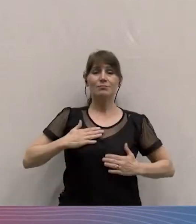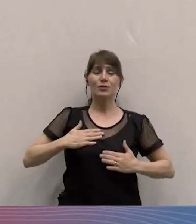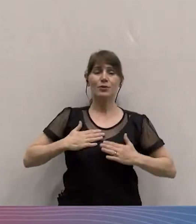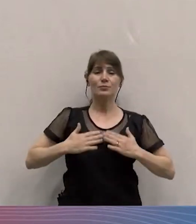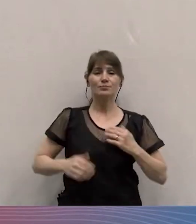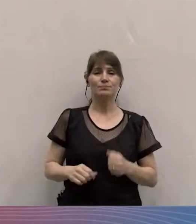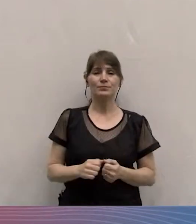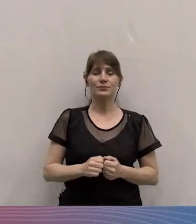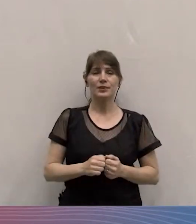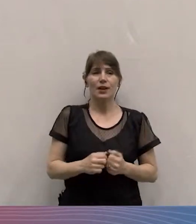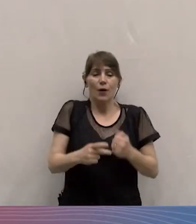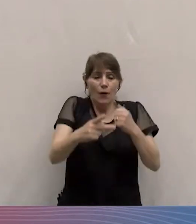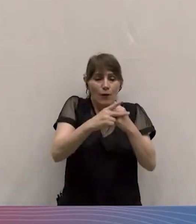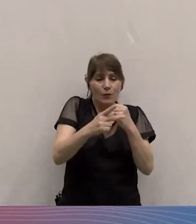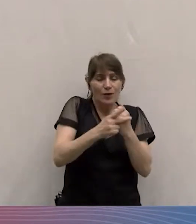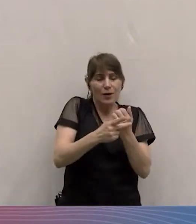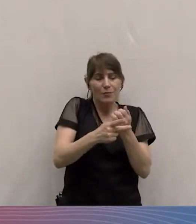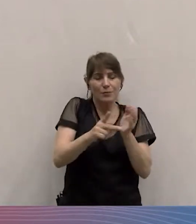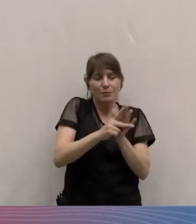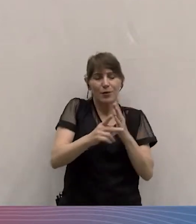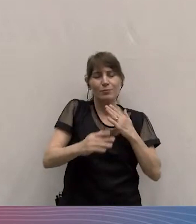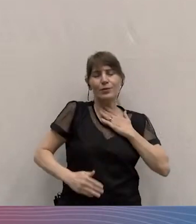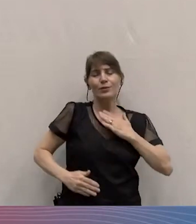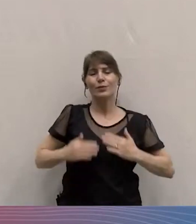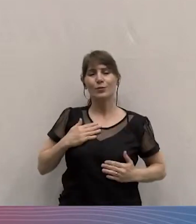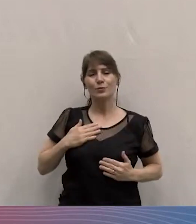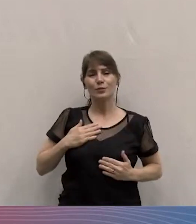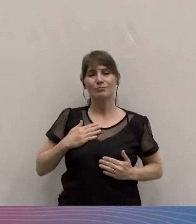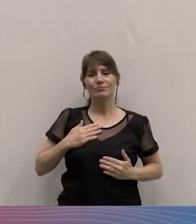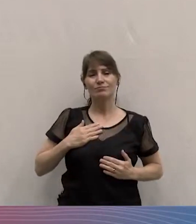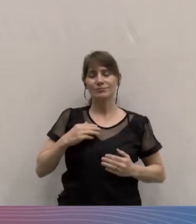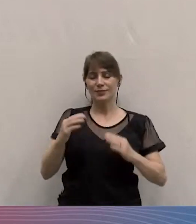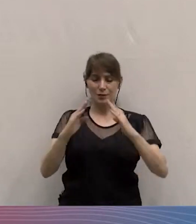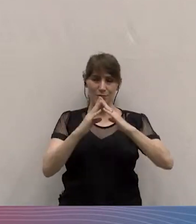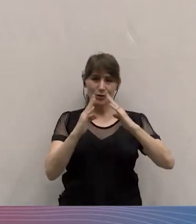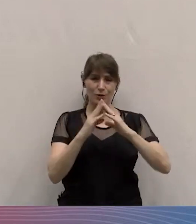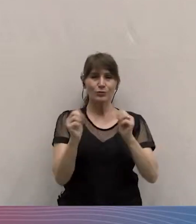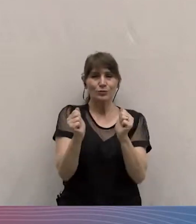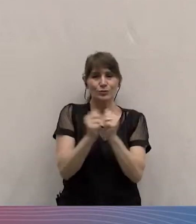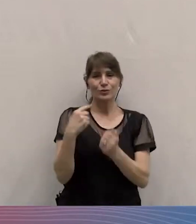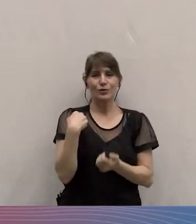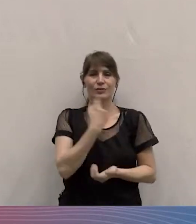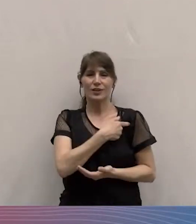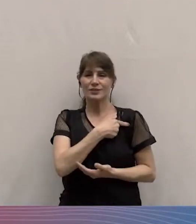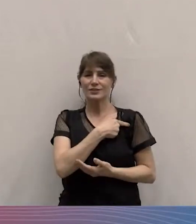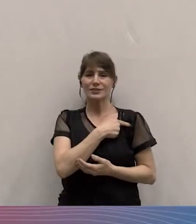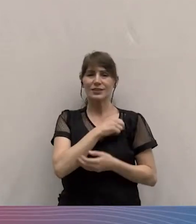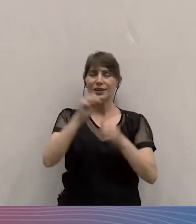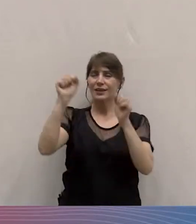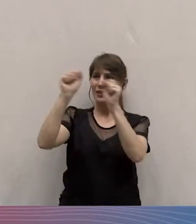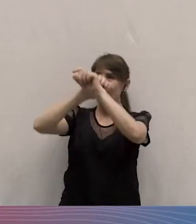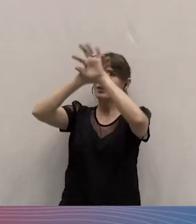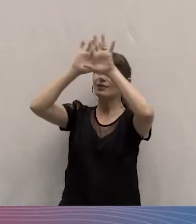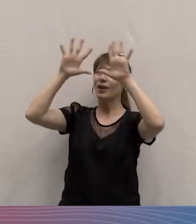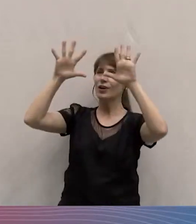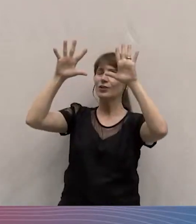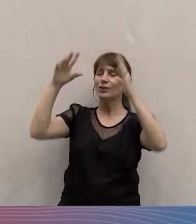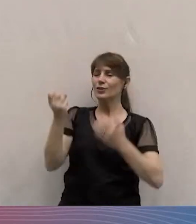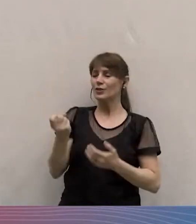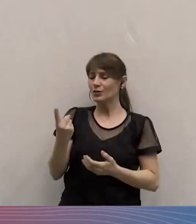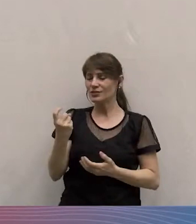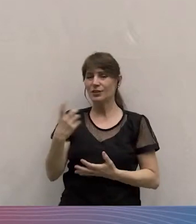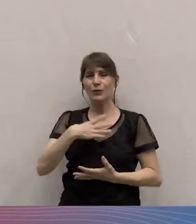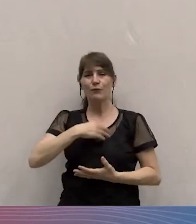E o verbo se fez carne e habitou entre nós, cheio de graça e de verdade. Vimos a sua glória, glória como do unigênito do